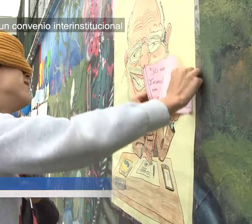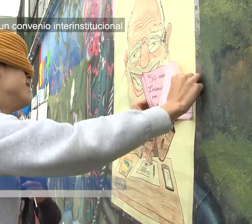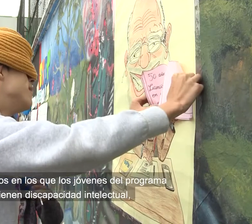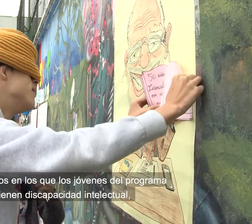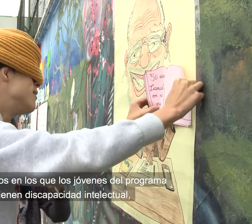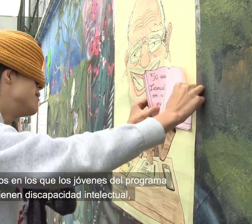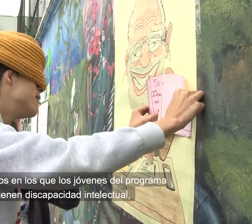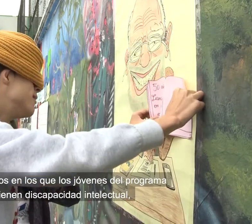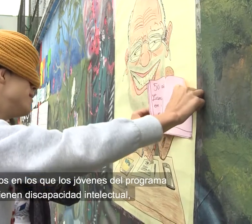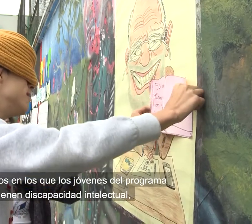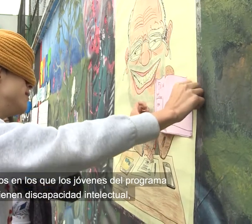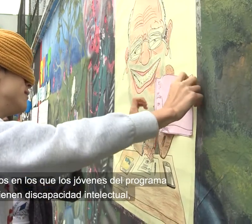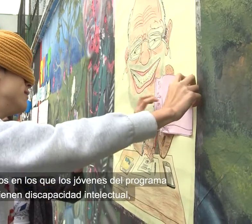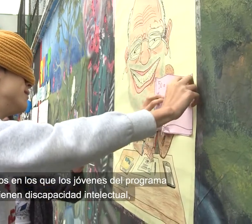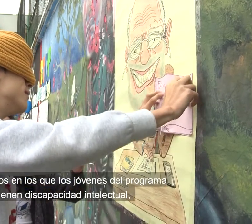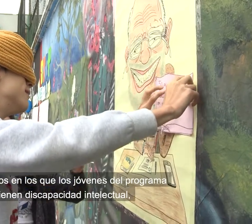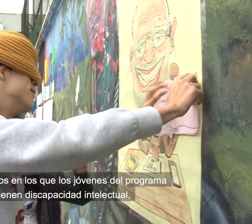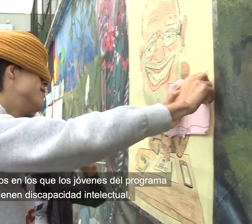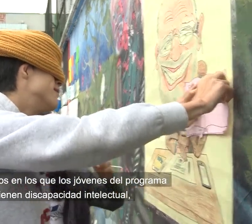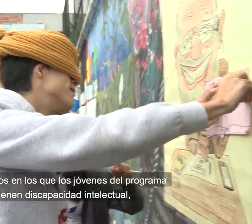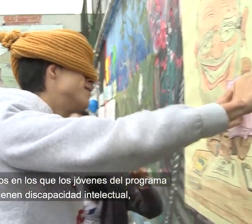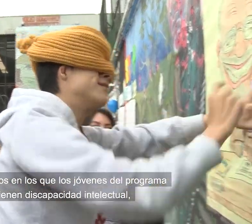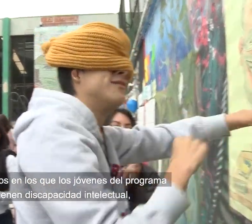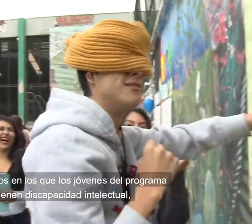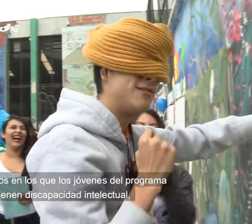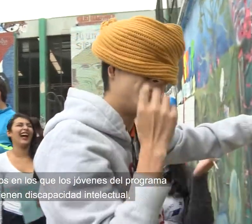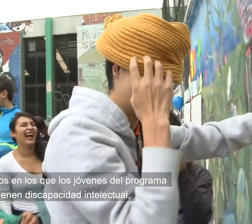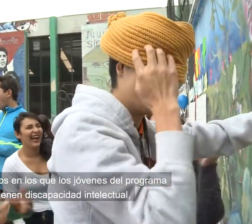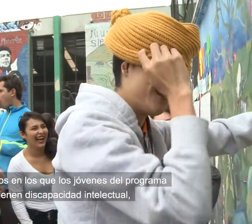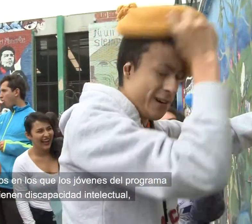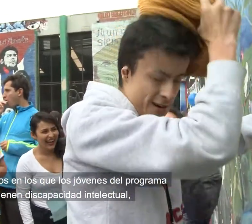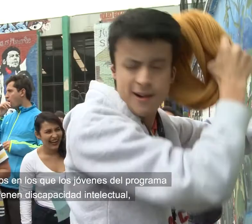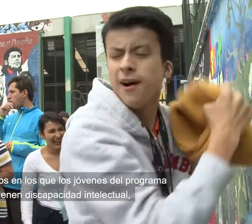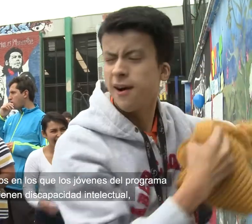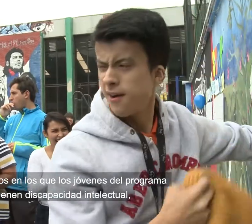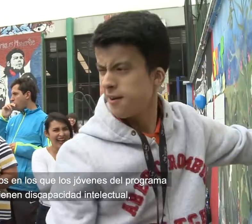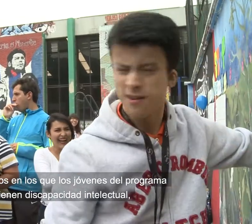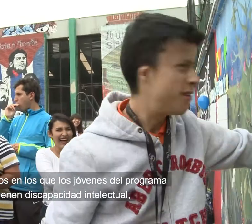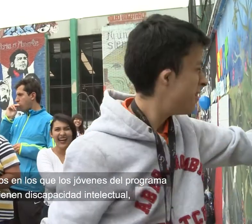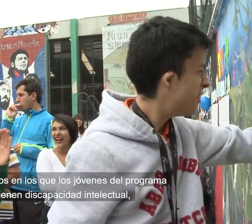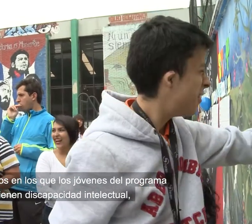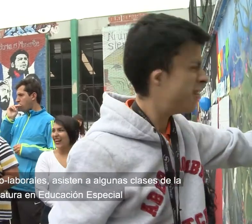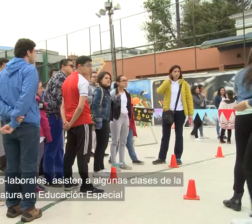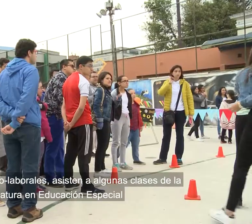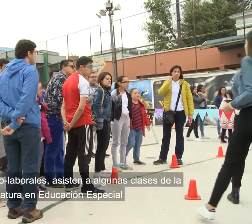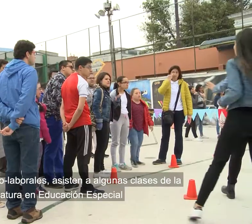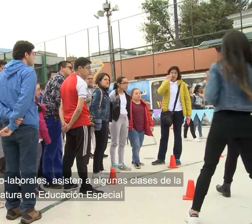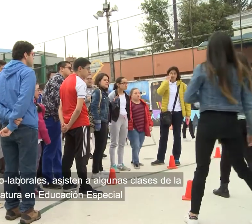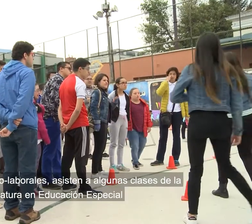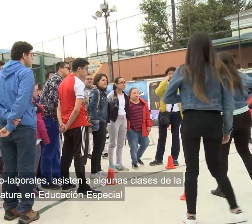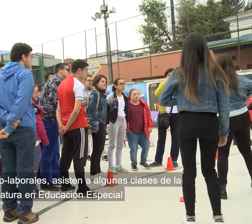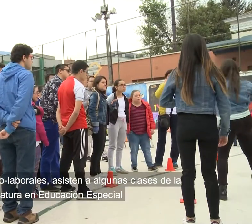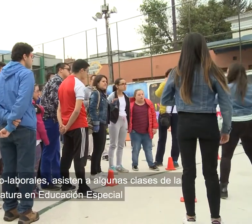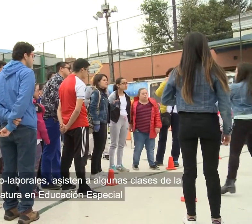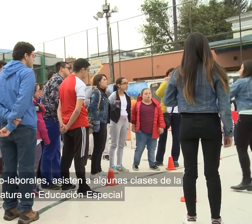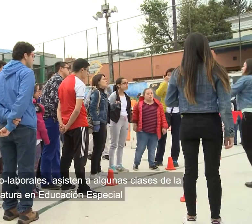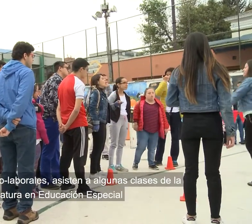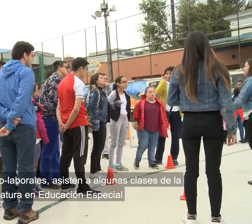y pues tenemos espacios en los que los jóvenes del programa, que son jóvenes con discapacidad intelectual, hacen prácticas sociolaborales,